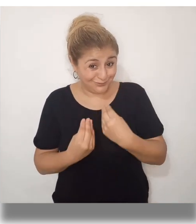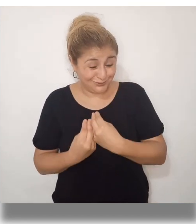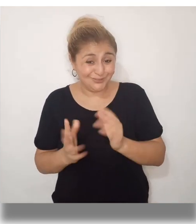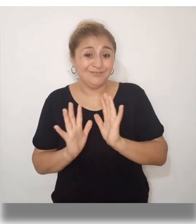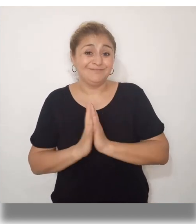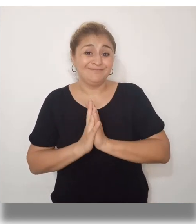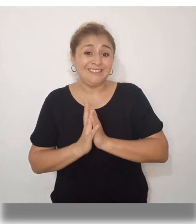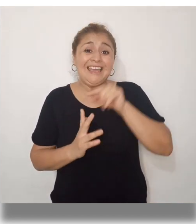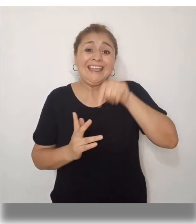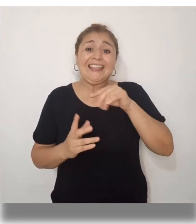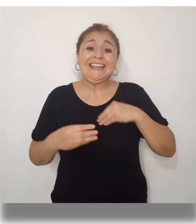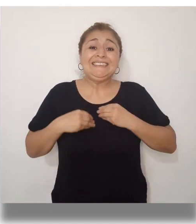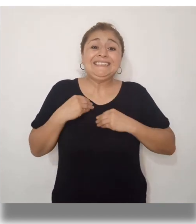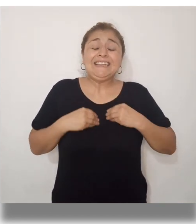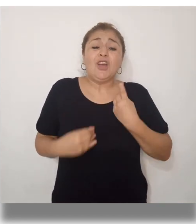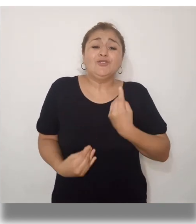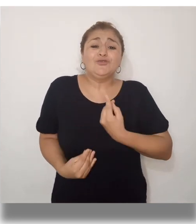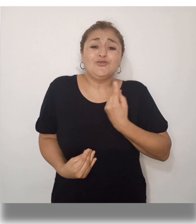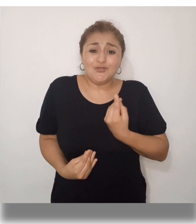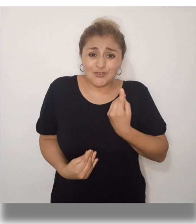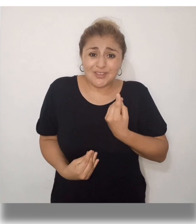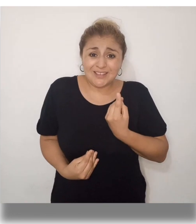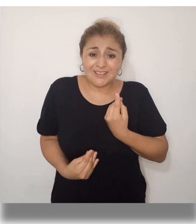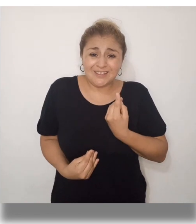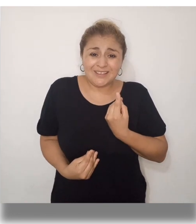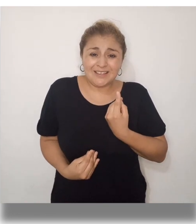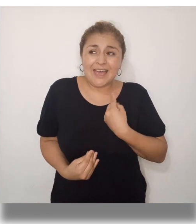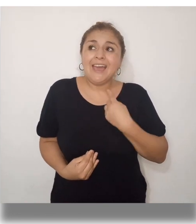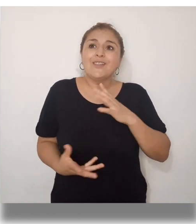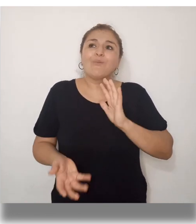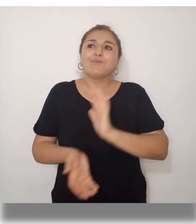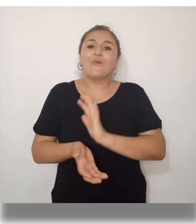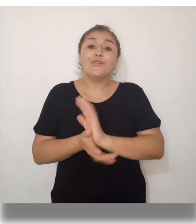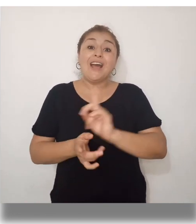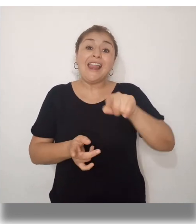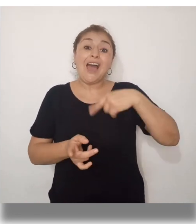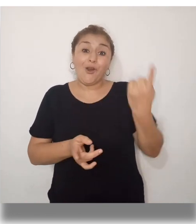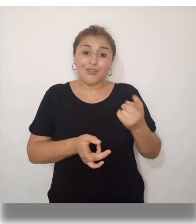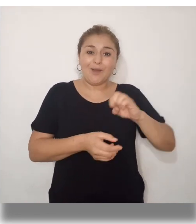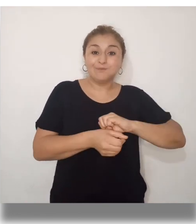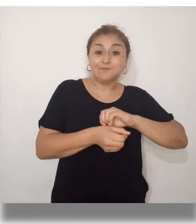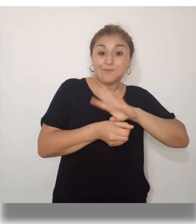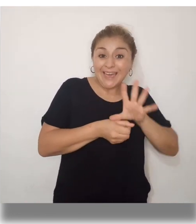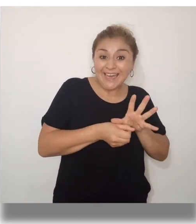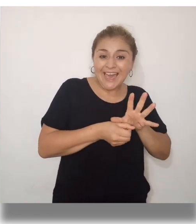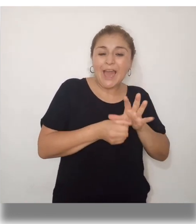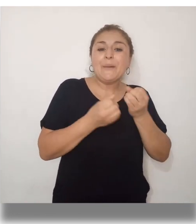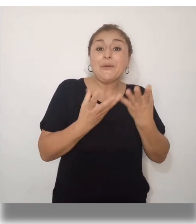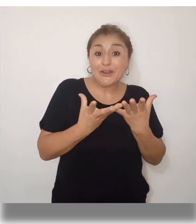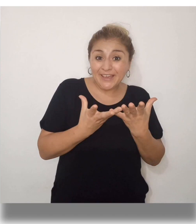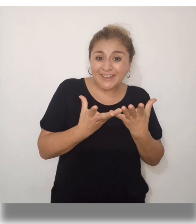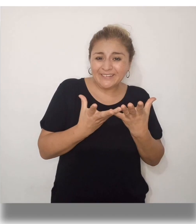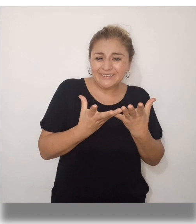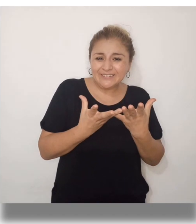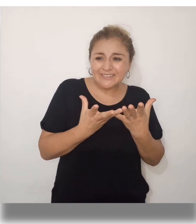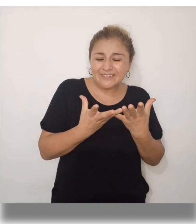la soledad se convirtió en la otra pandemia el aislamiento que